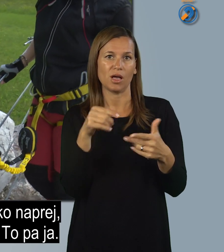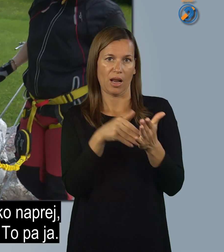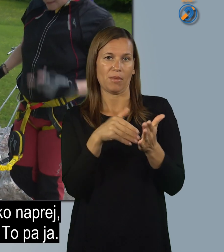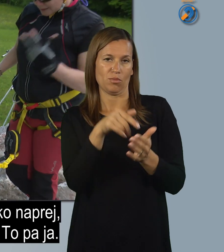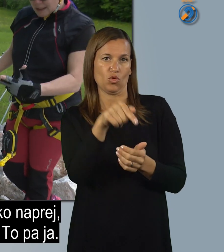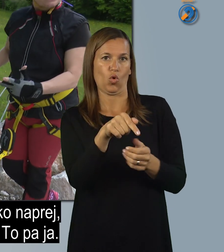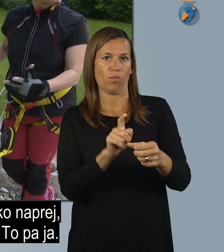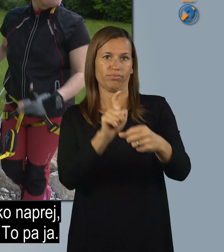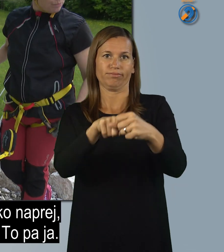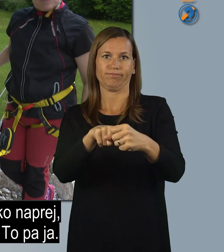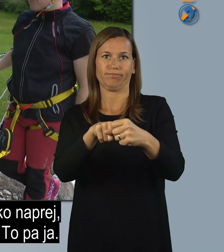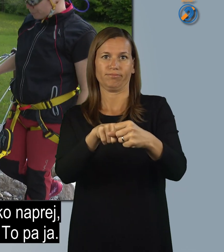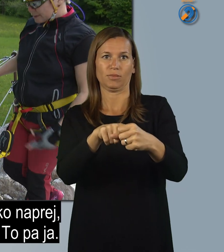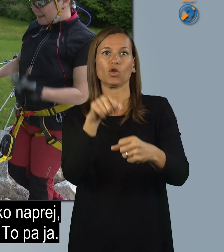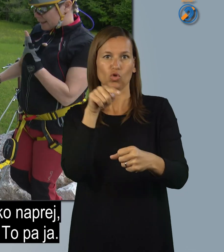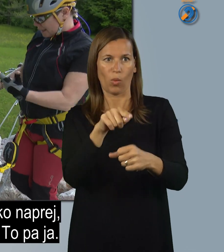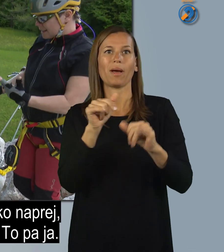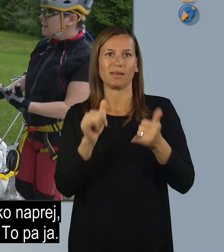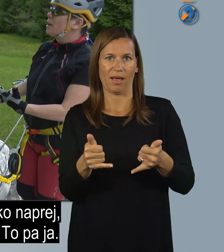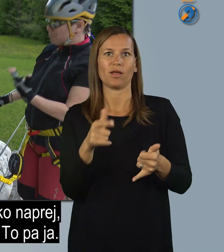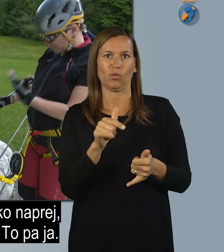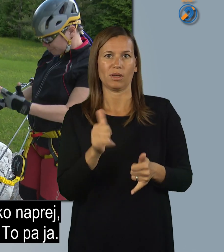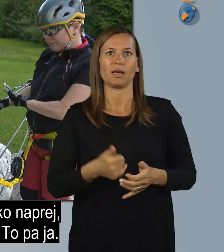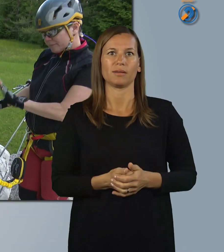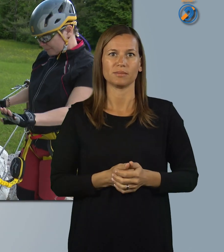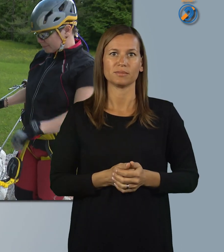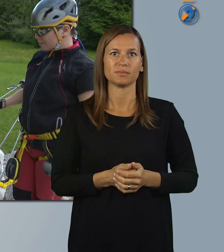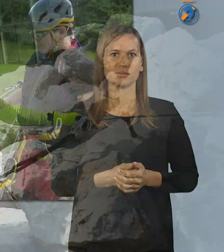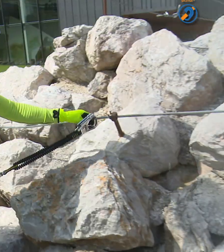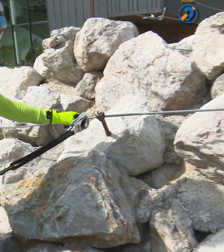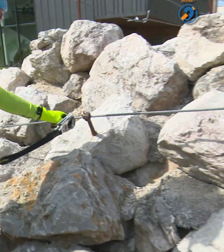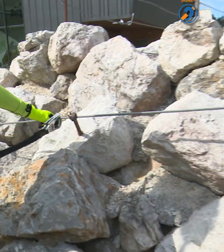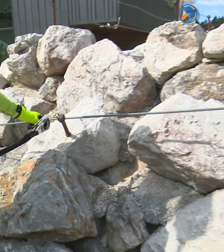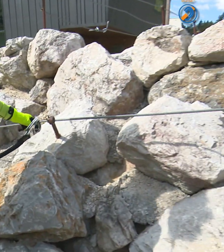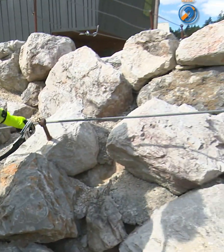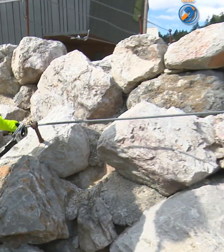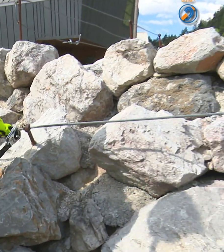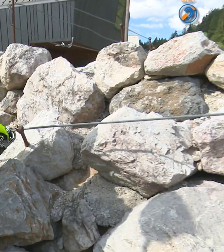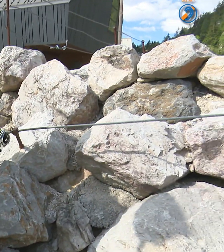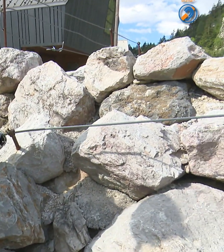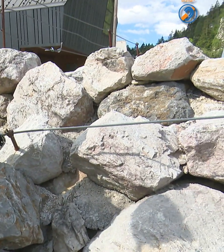je to. Ratijam. Ja, to pa je. Ratijam. Ja.